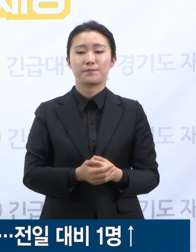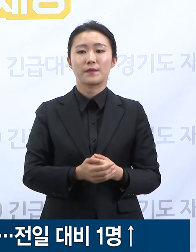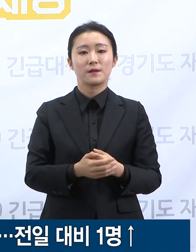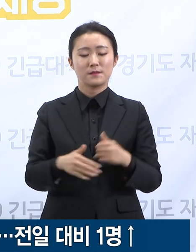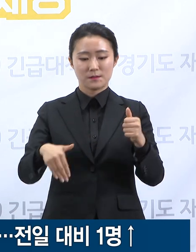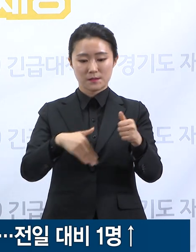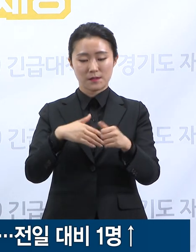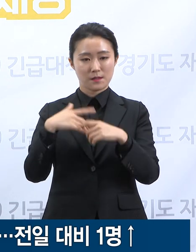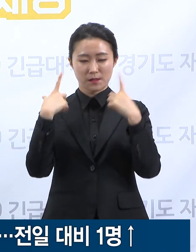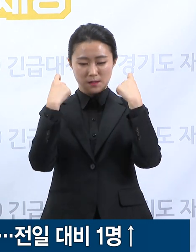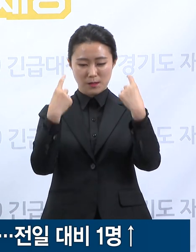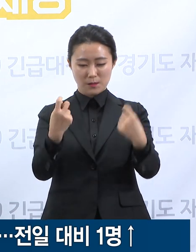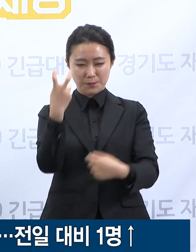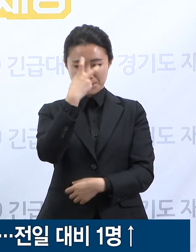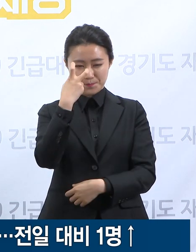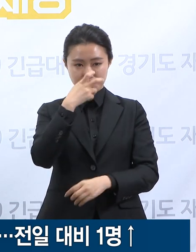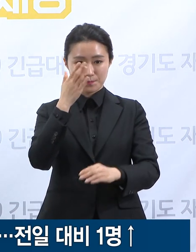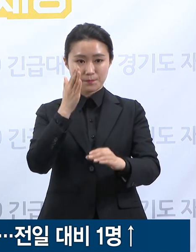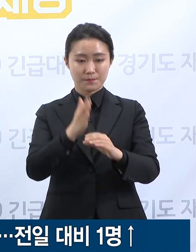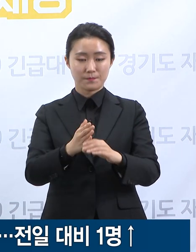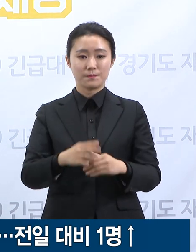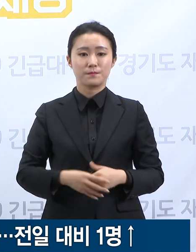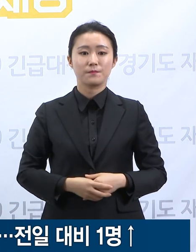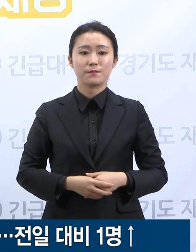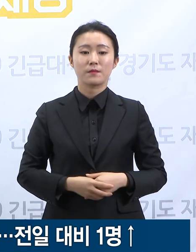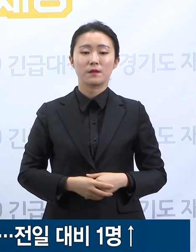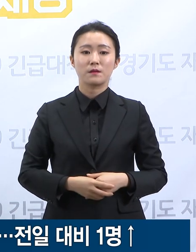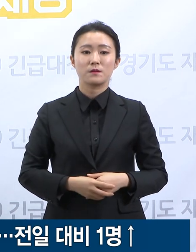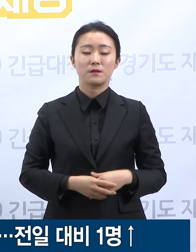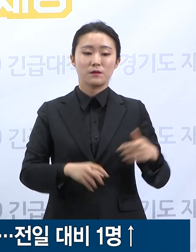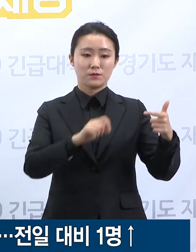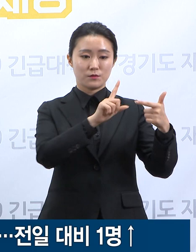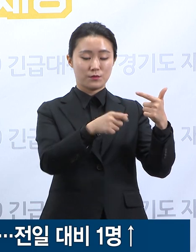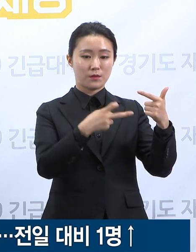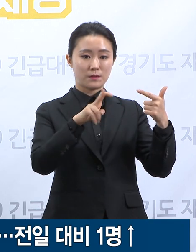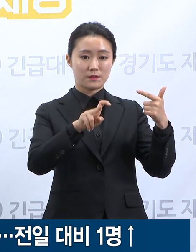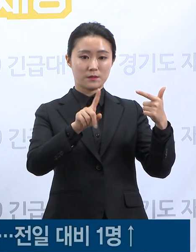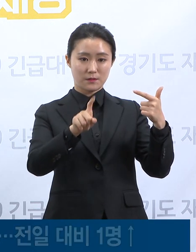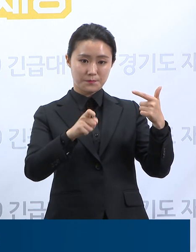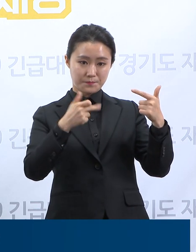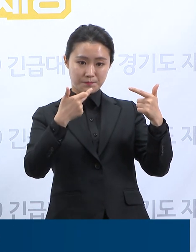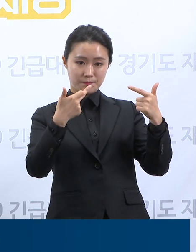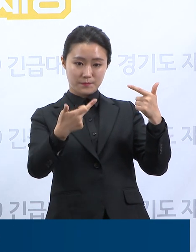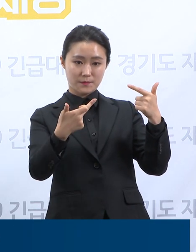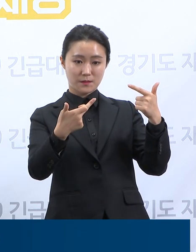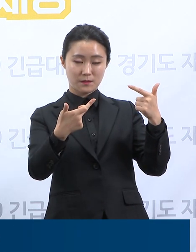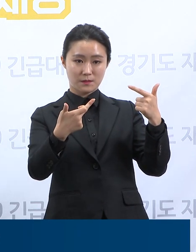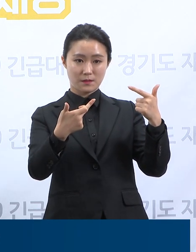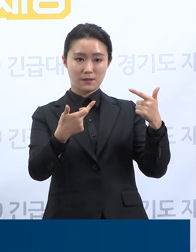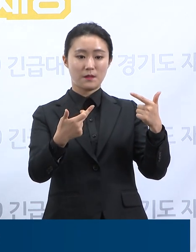중입니다. 경기도 접촉자 격리시설이 6월 17일 개소하였습니다.